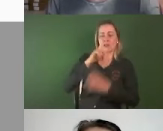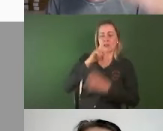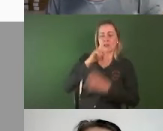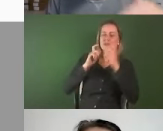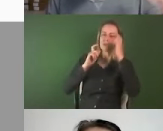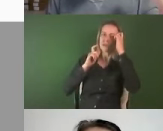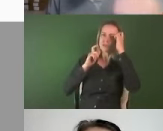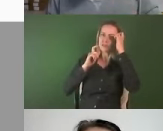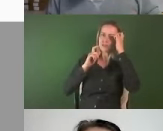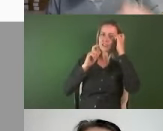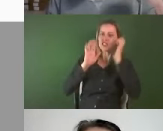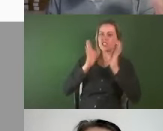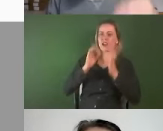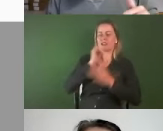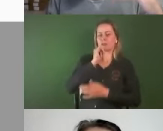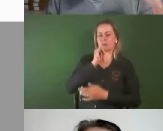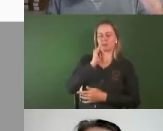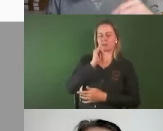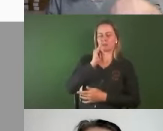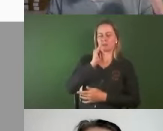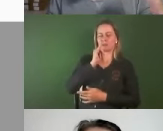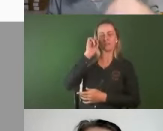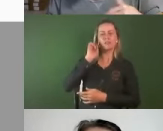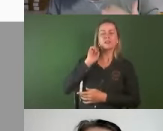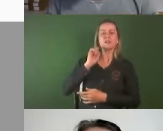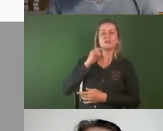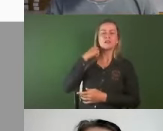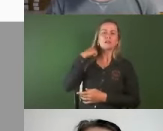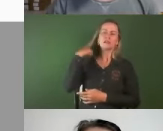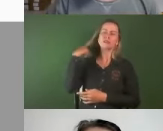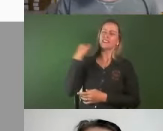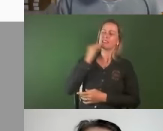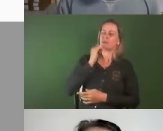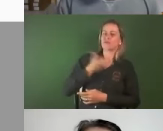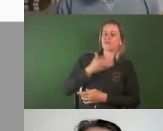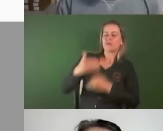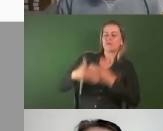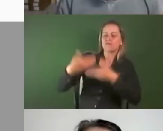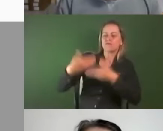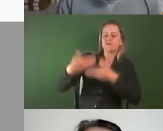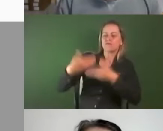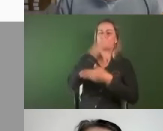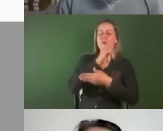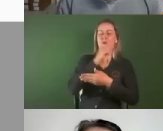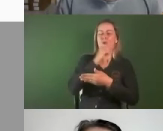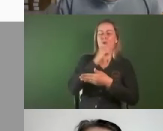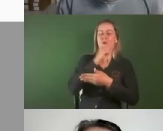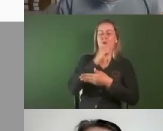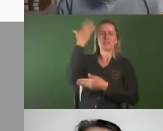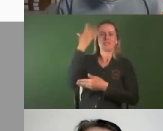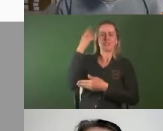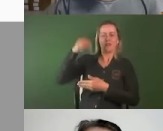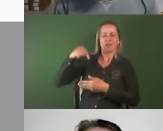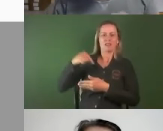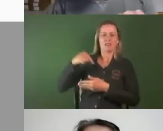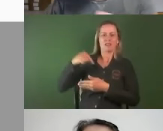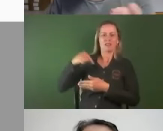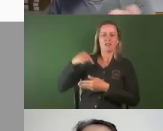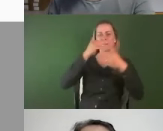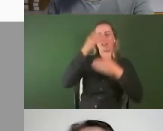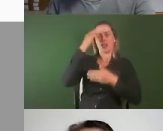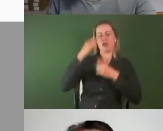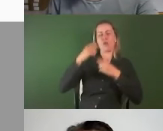explorando, estão andando numa velocidade muito adiante do que está acontecendo no Ocidente. Então,